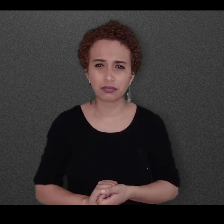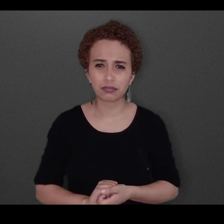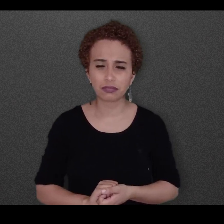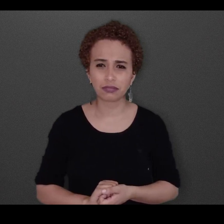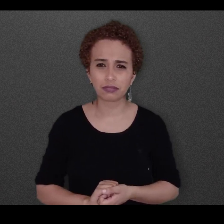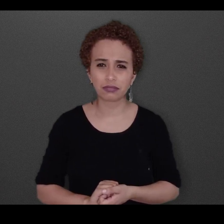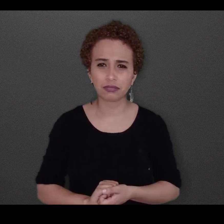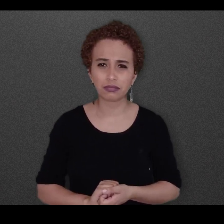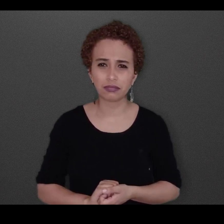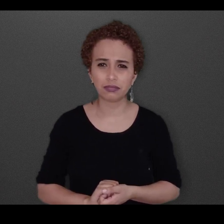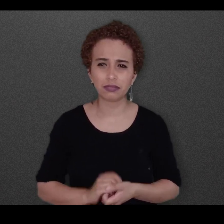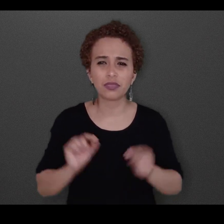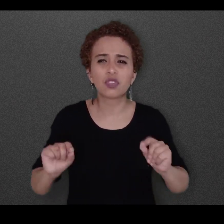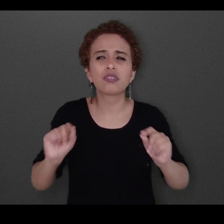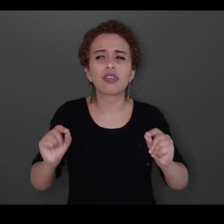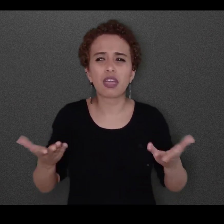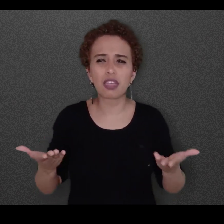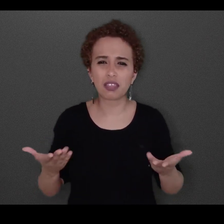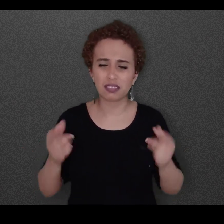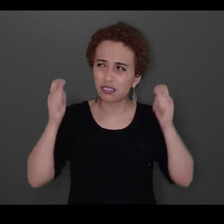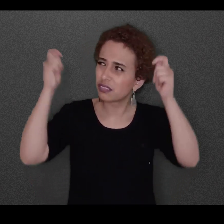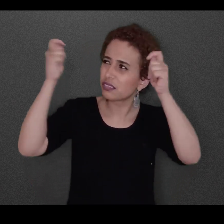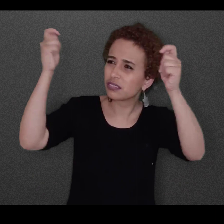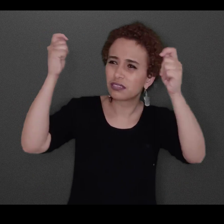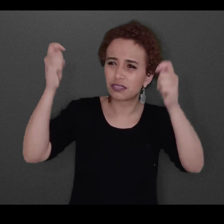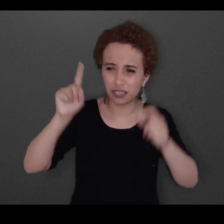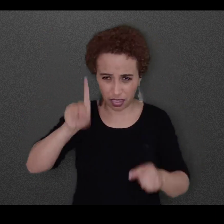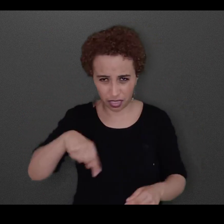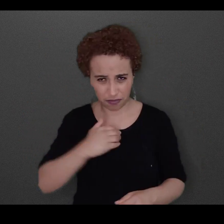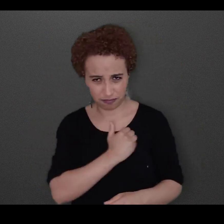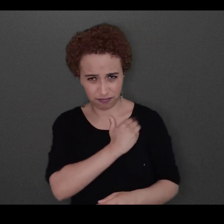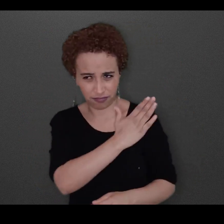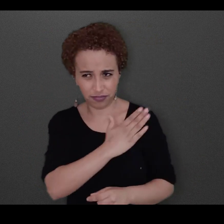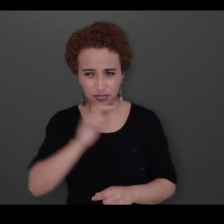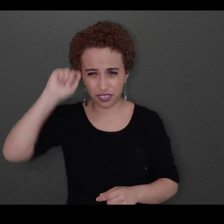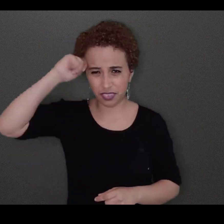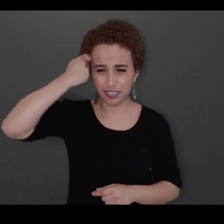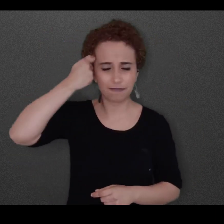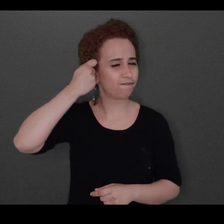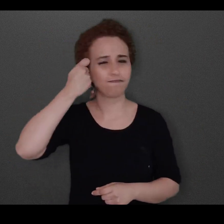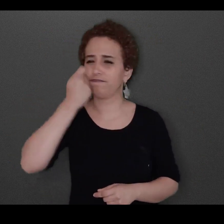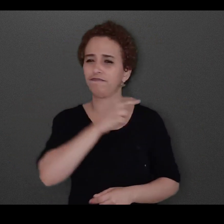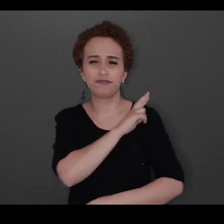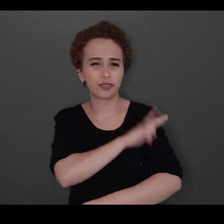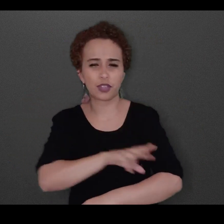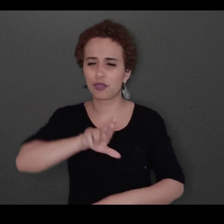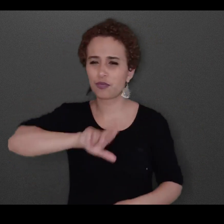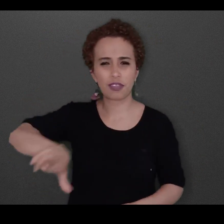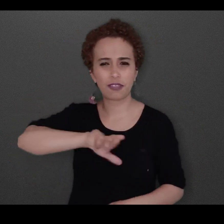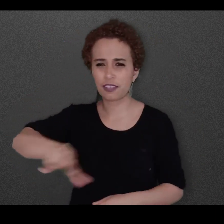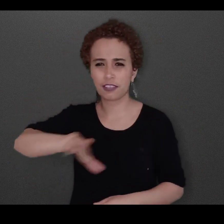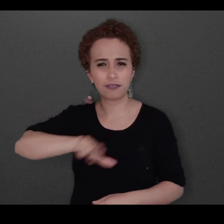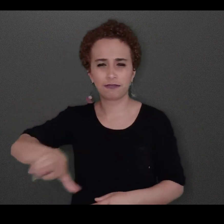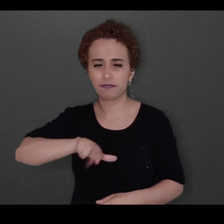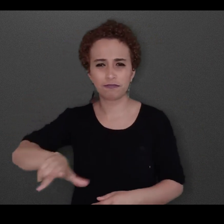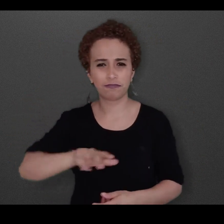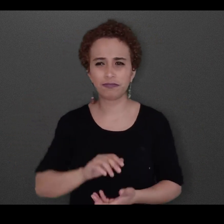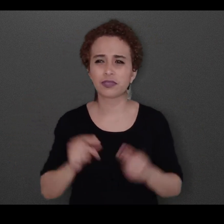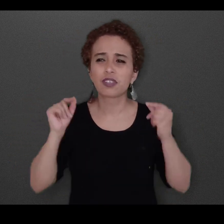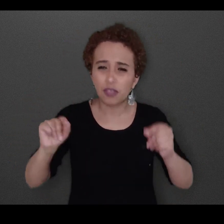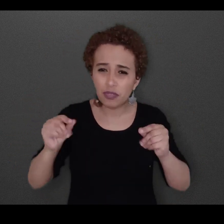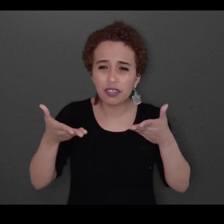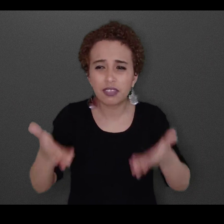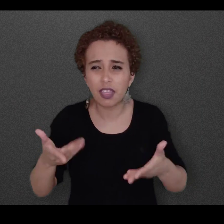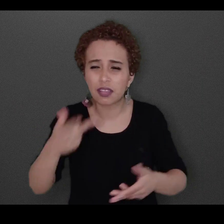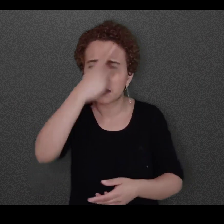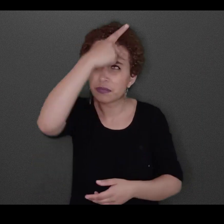Esse manifesto não é sobre racismo. Esse manifesto é sobre pessoas que fazem parte